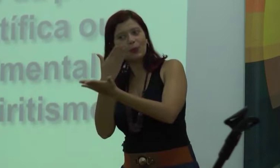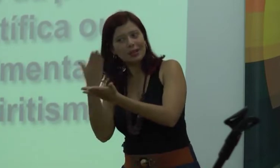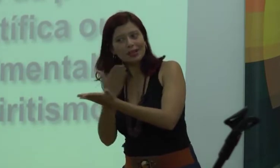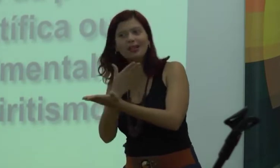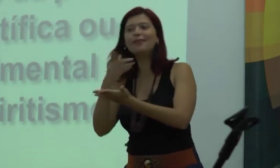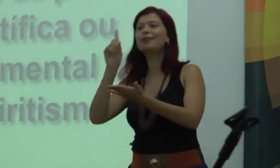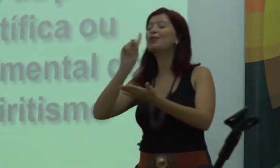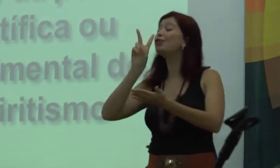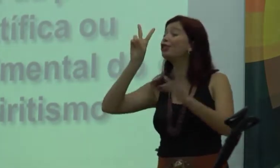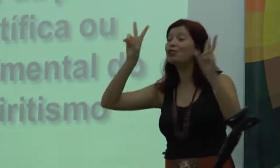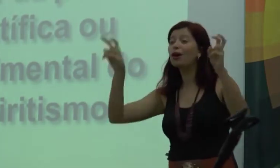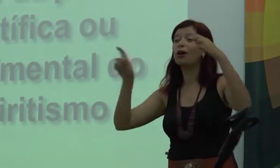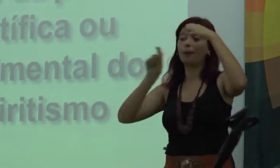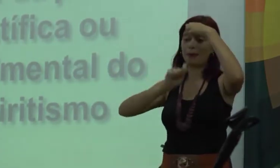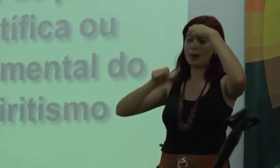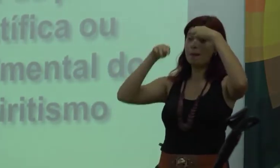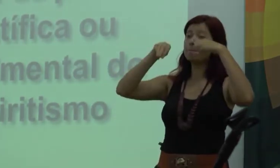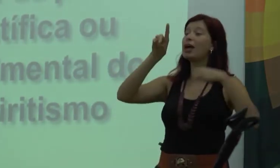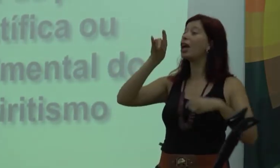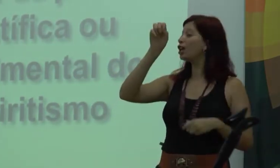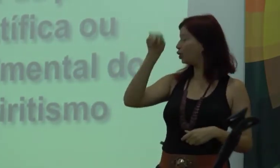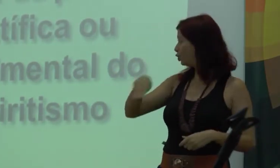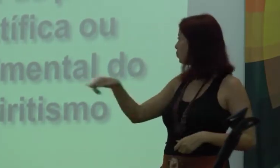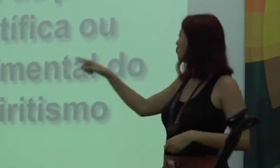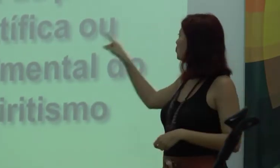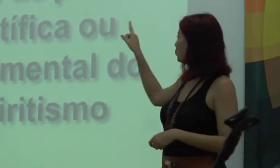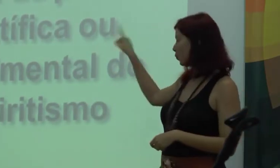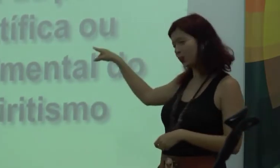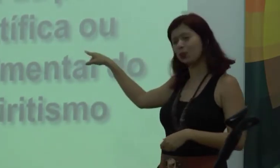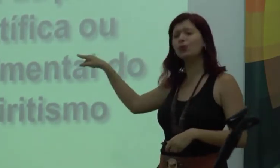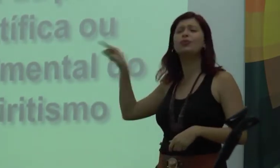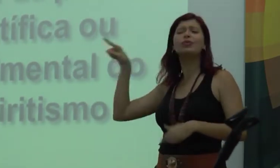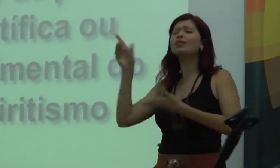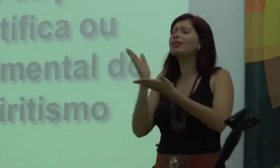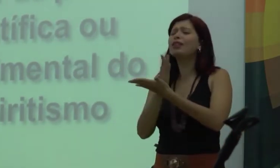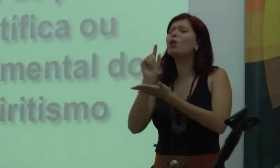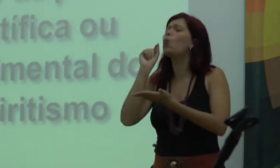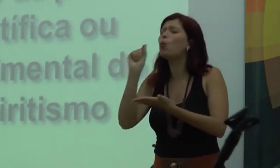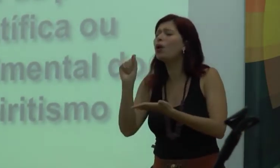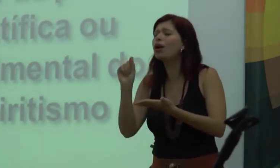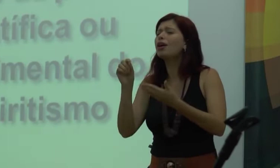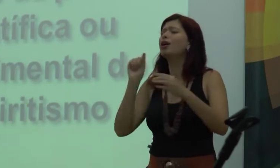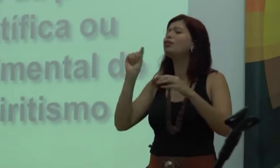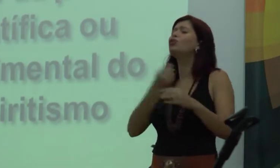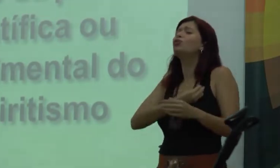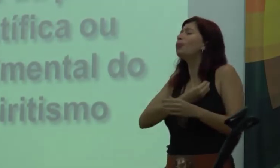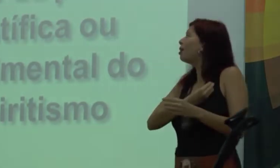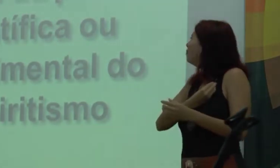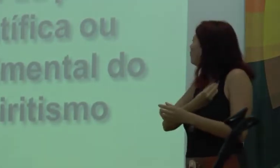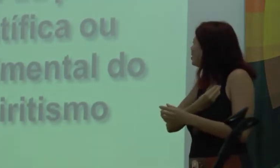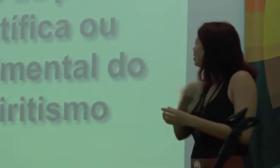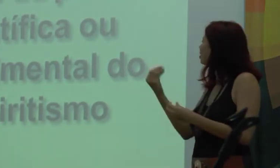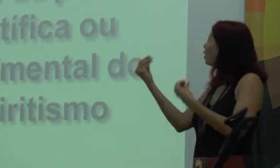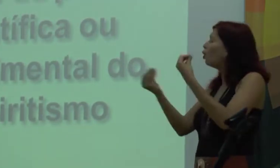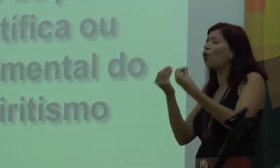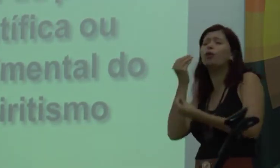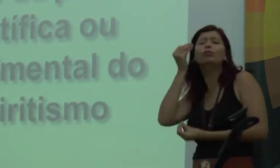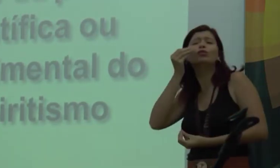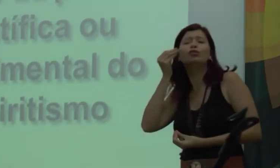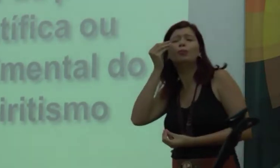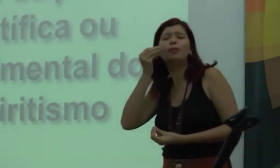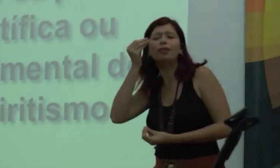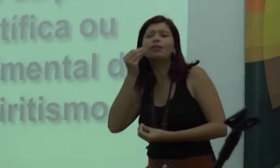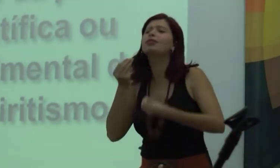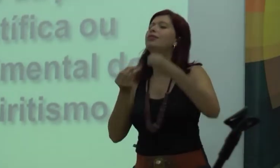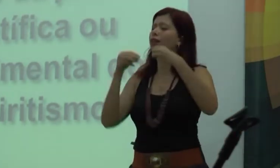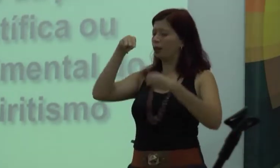Passou e ele publicou mais um livro sobre a mediunidade, então o Livro dos Médiuns. Então,